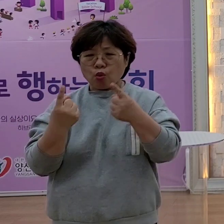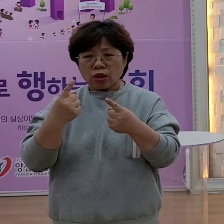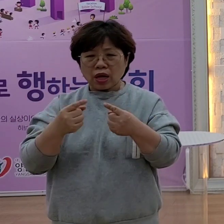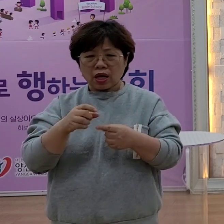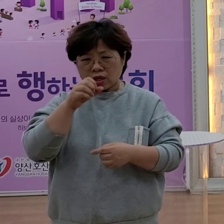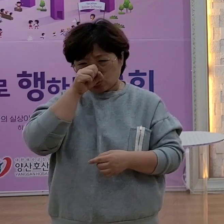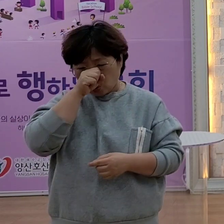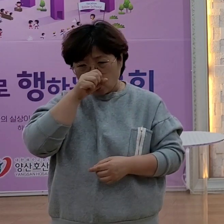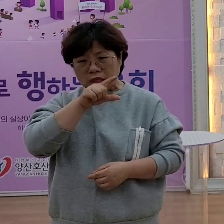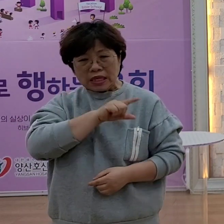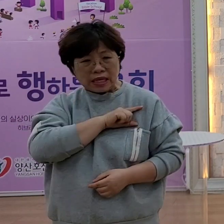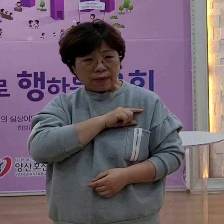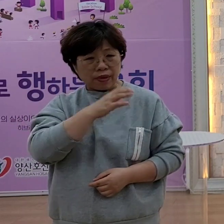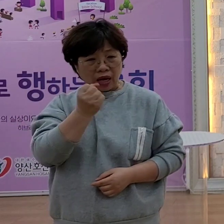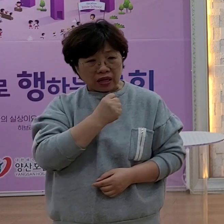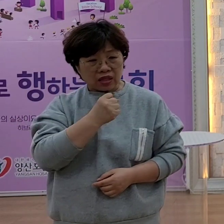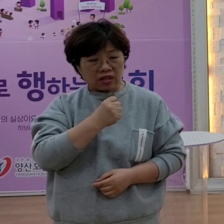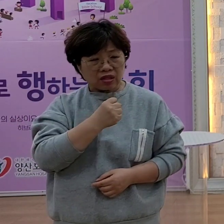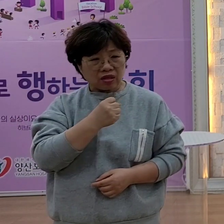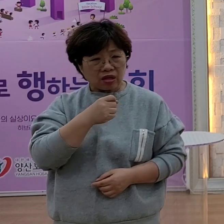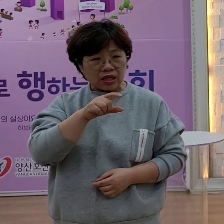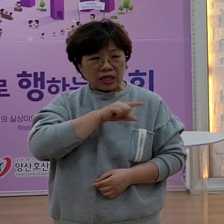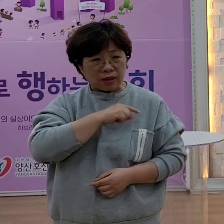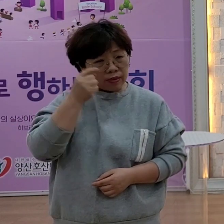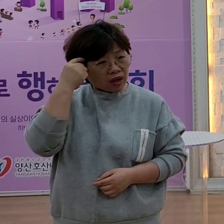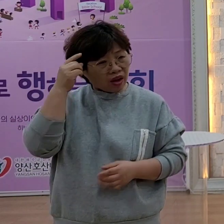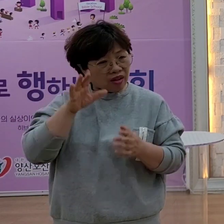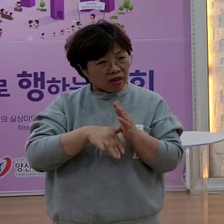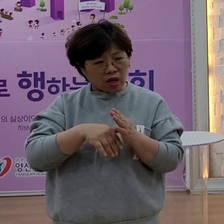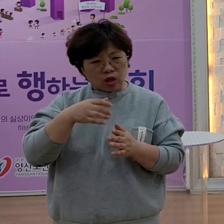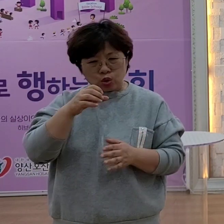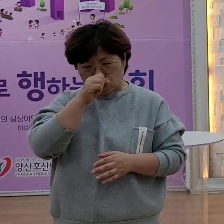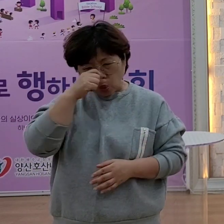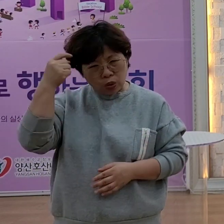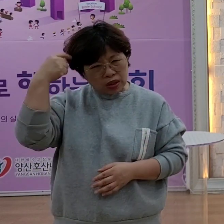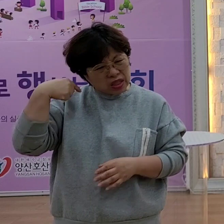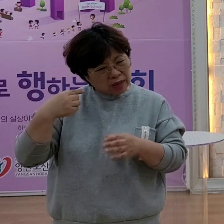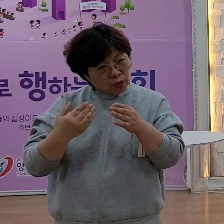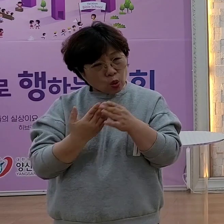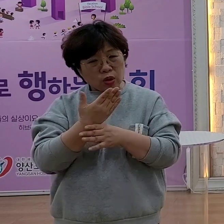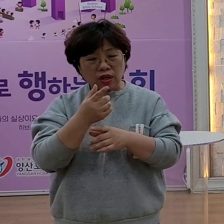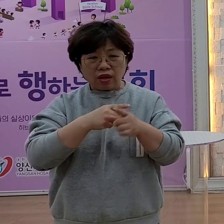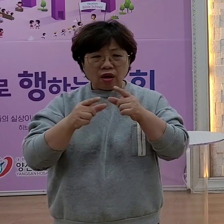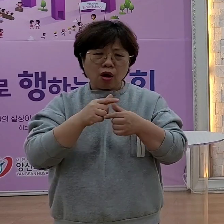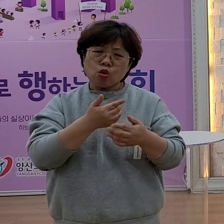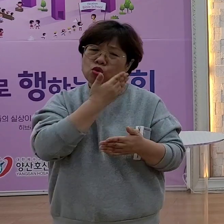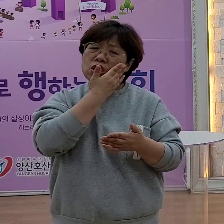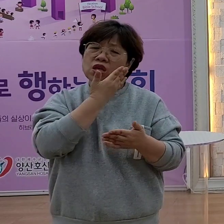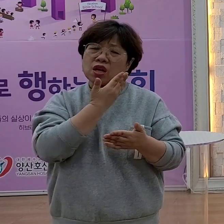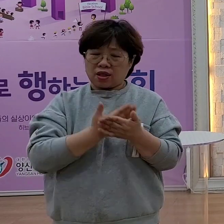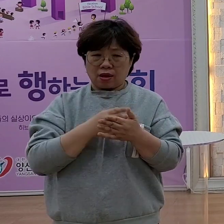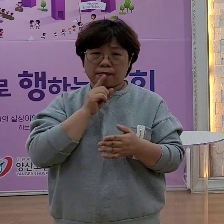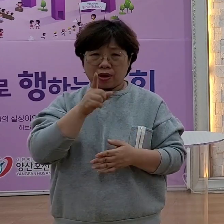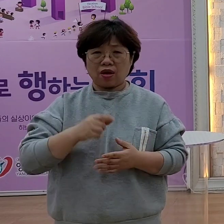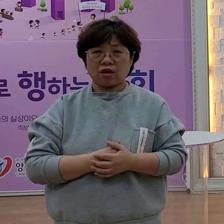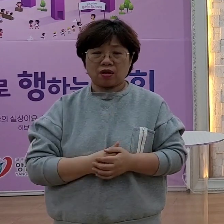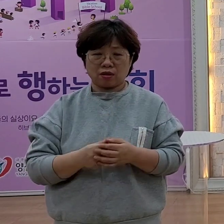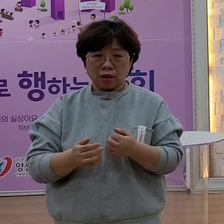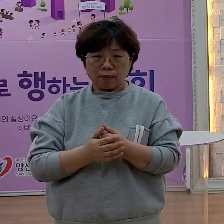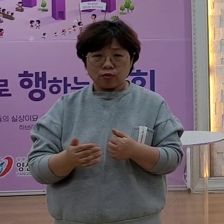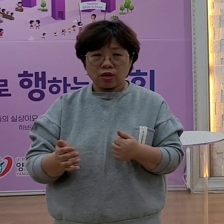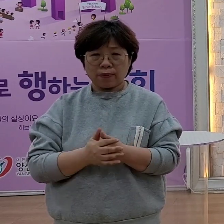귀하더라. 이 말을 지금 하고 있더라고요. 솔로몬이 살아가죠. 아무리 많은 부귀 영화를 누려도 좋은